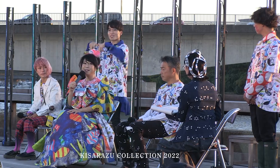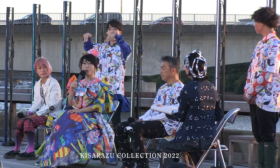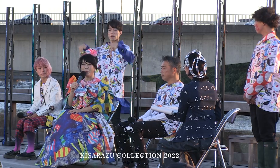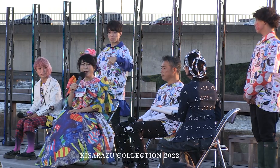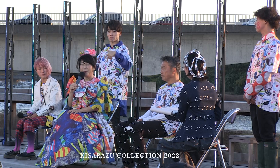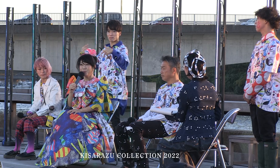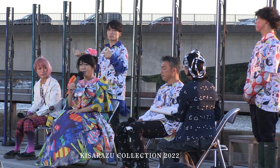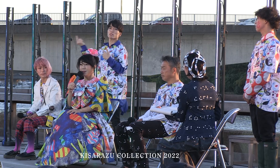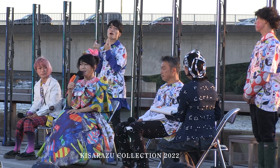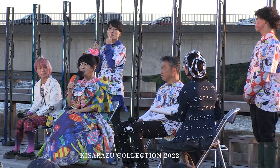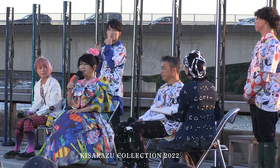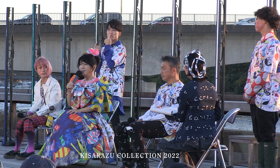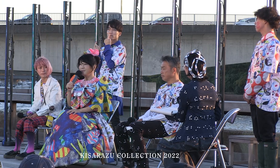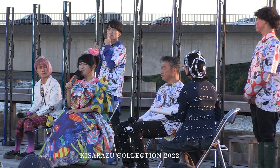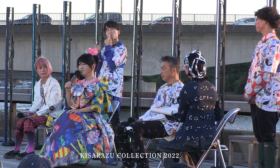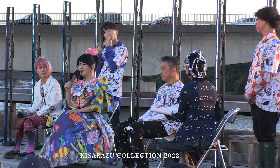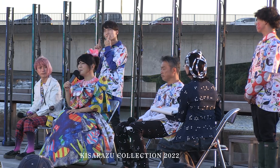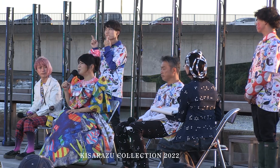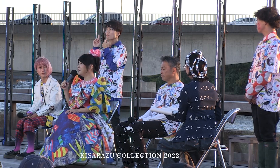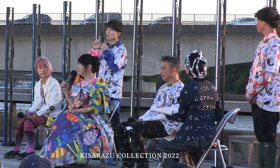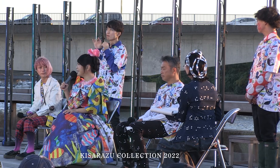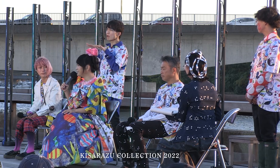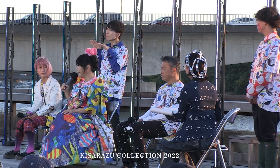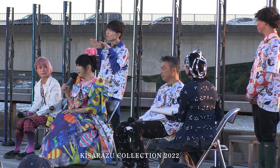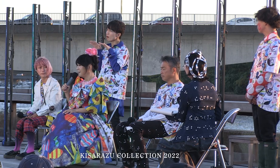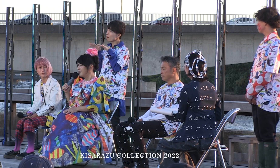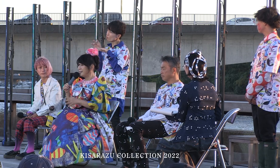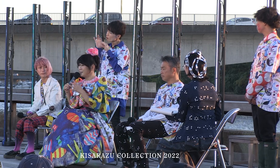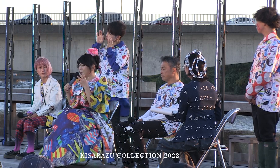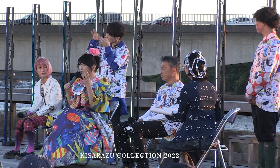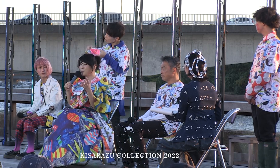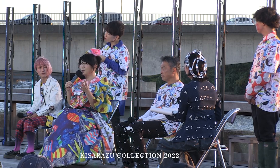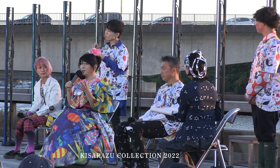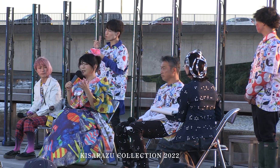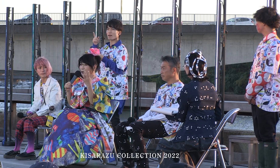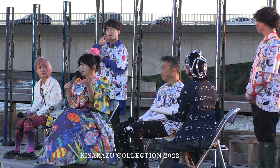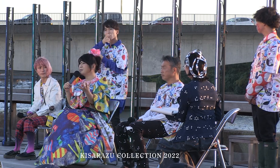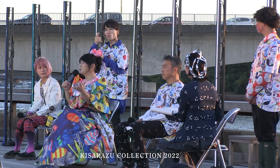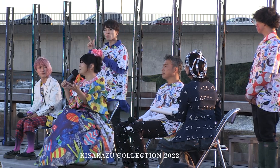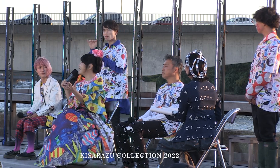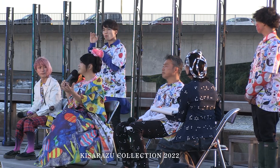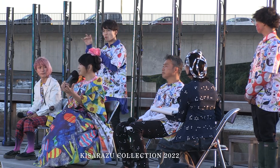たどり着いたのは、今振り返ったらいろんなこ